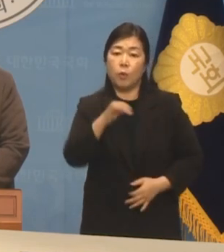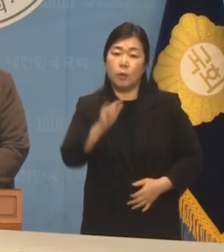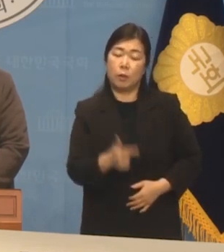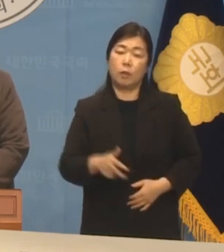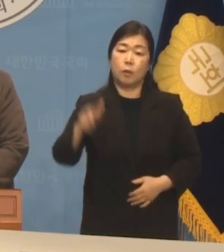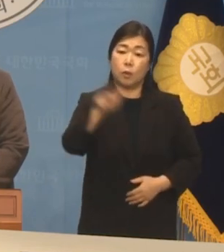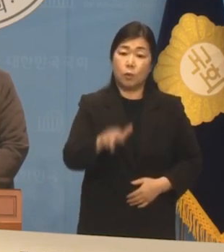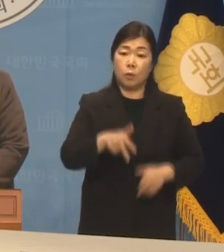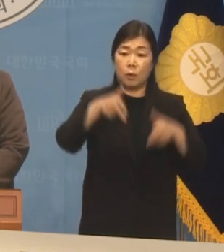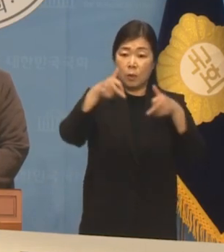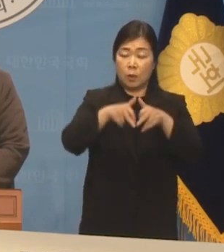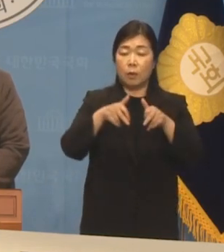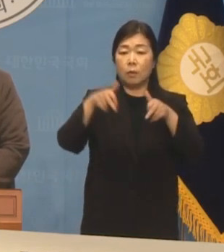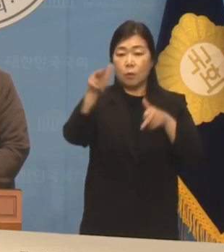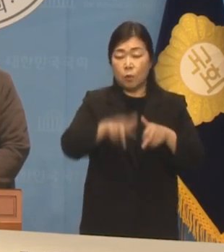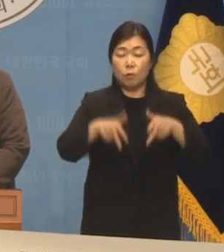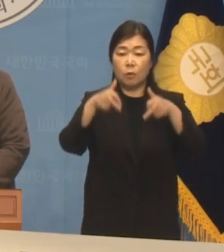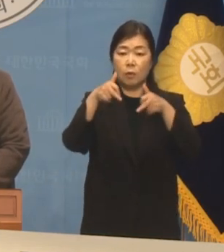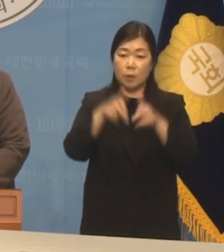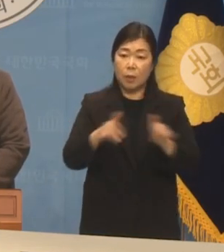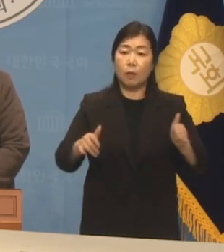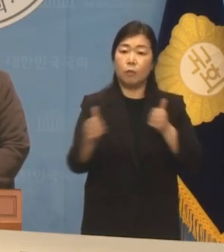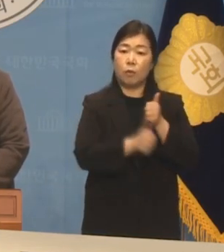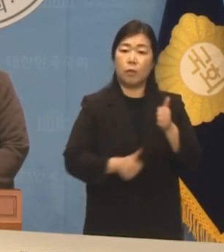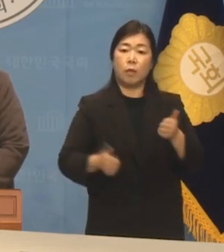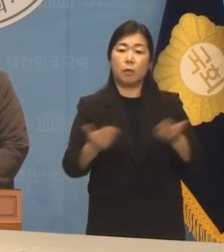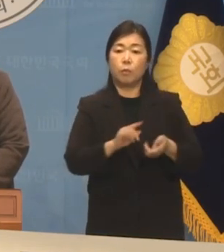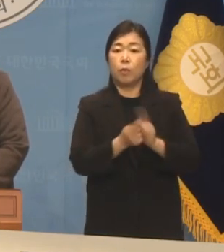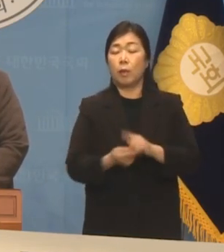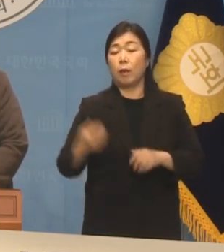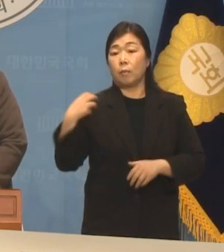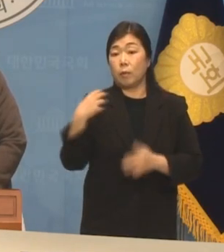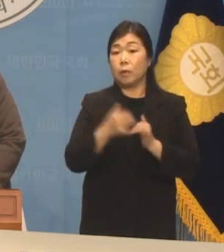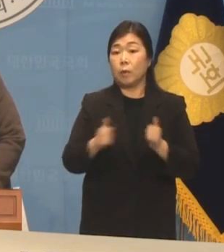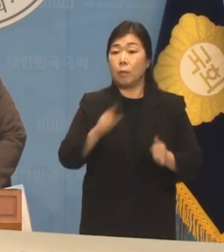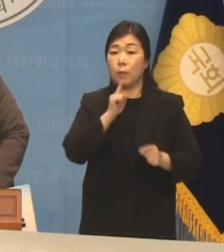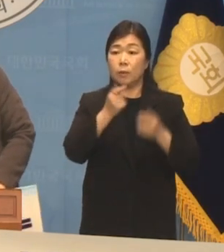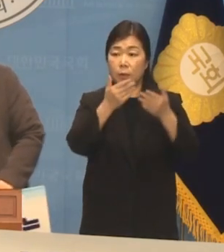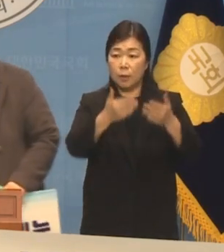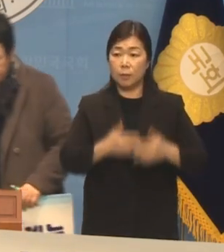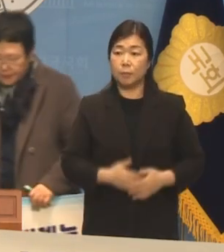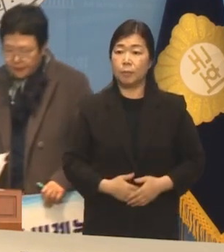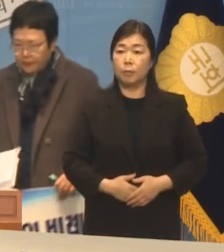장애인위원회 위원장 직무 대인께서 어 해